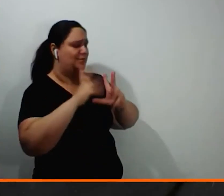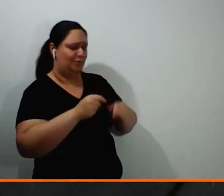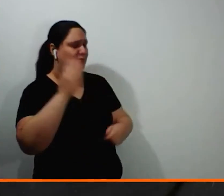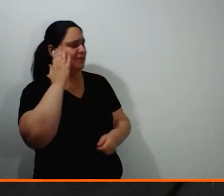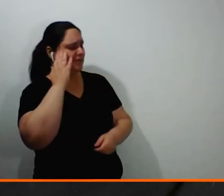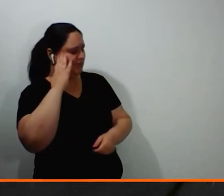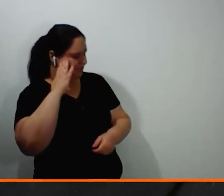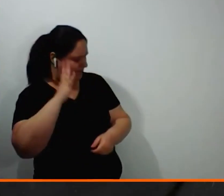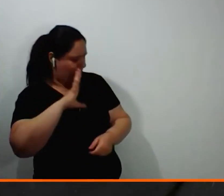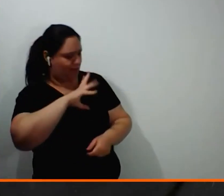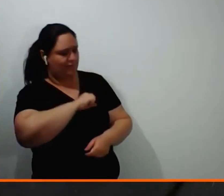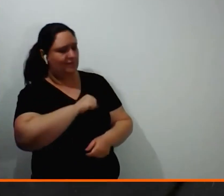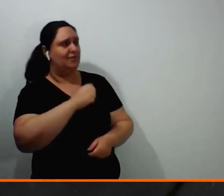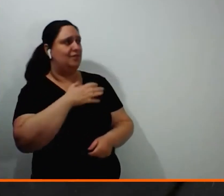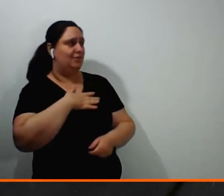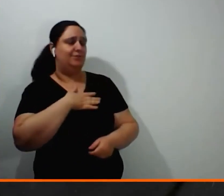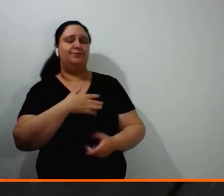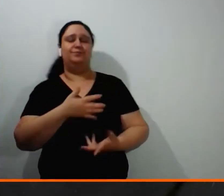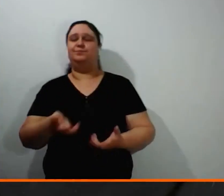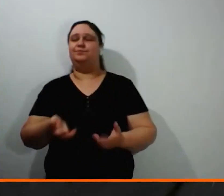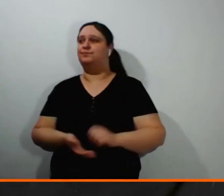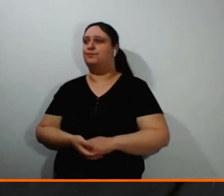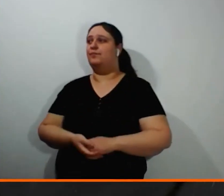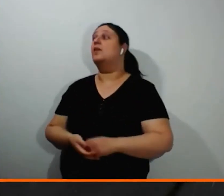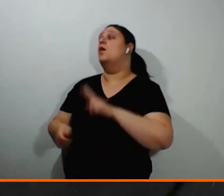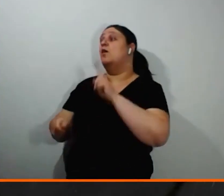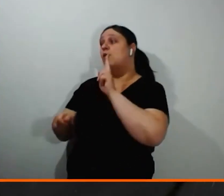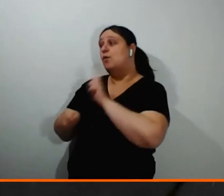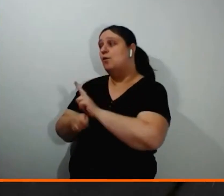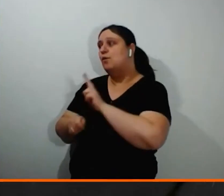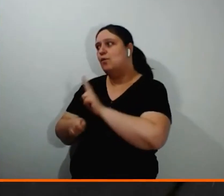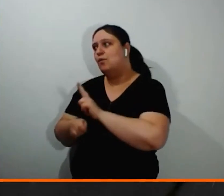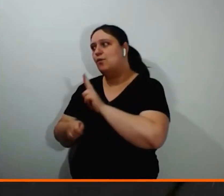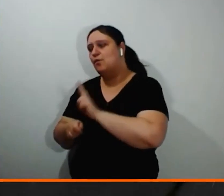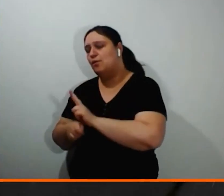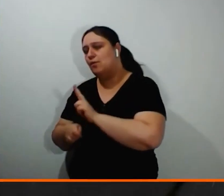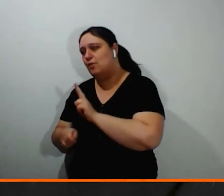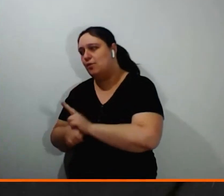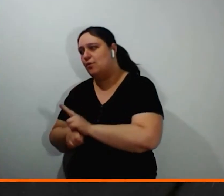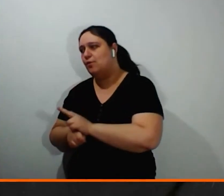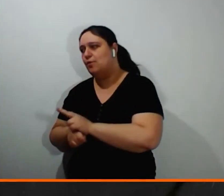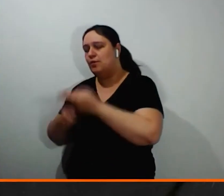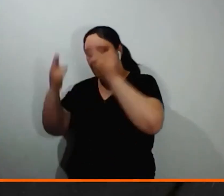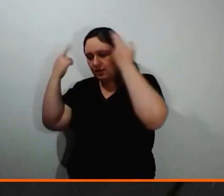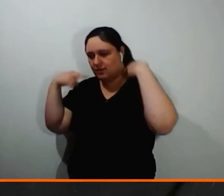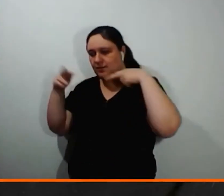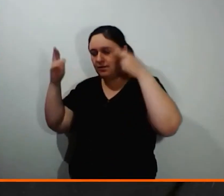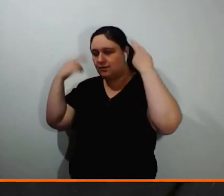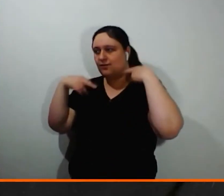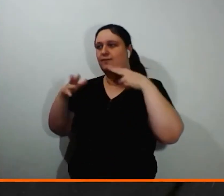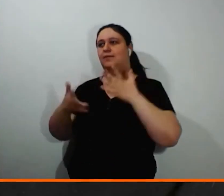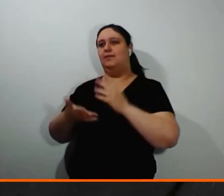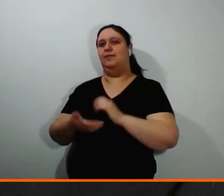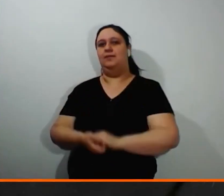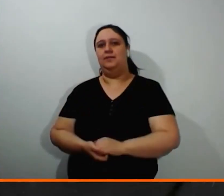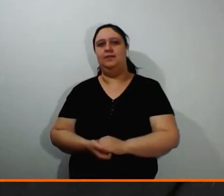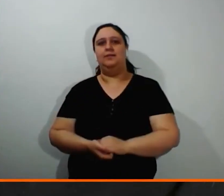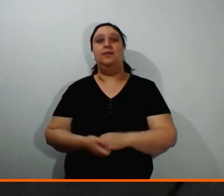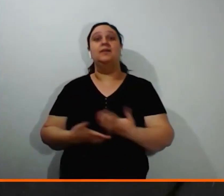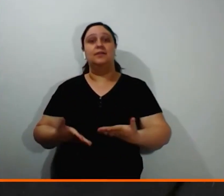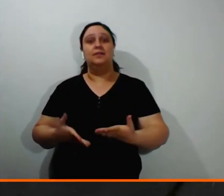lhe disse: apacenta as minhas ovelhas. Aqui está a rede de cuidado,